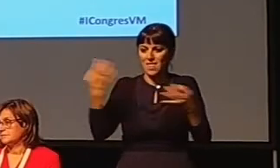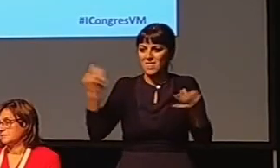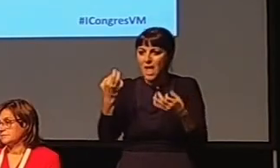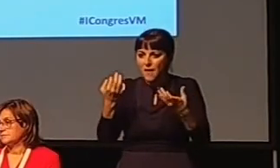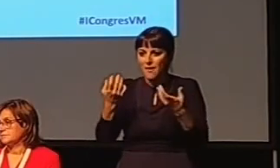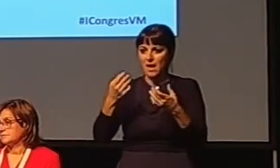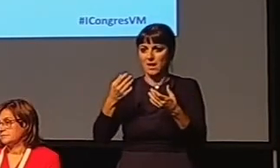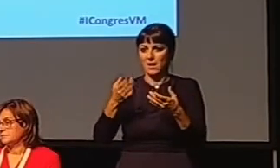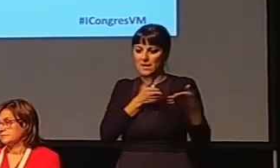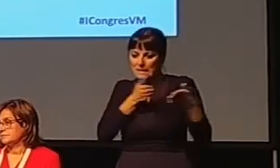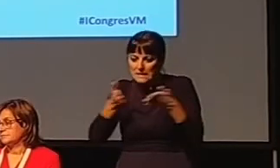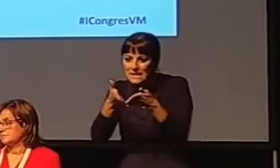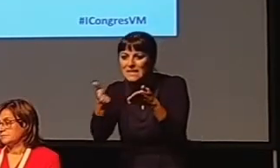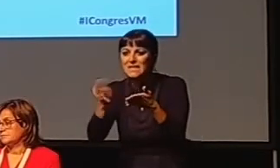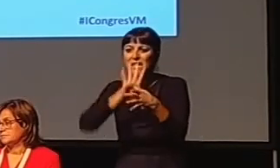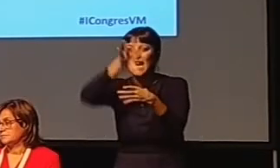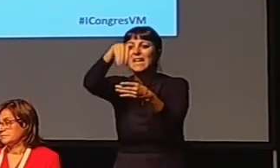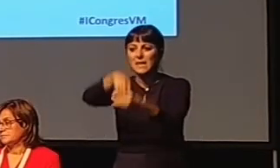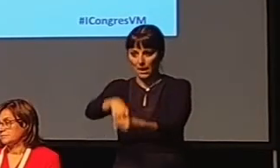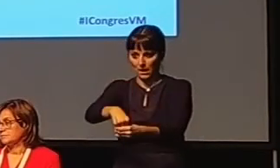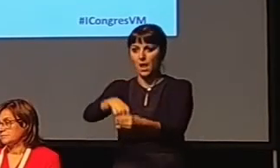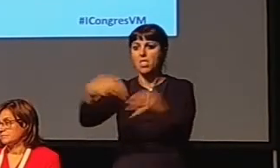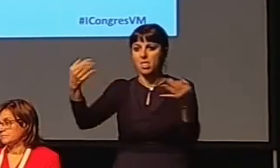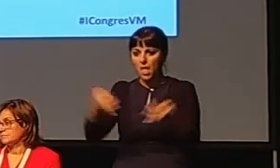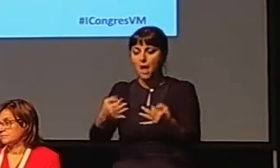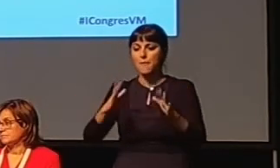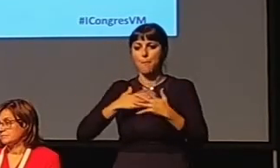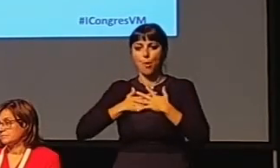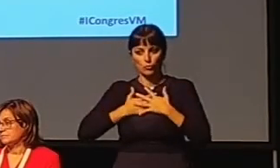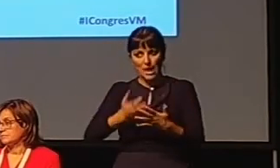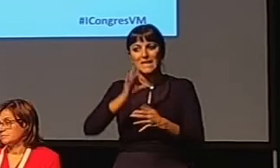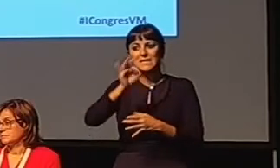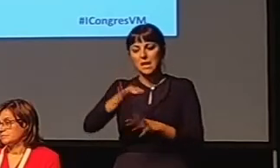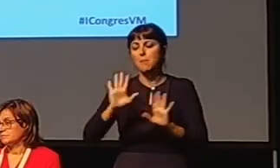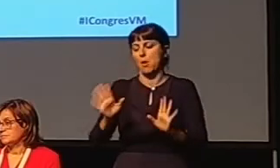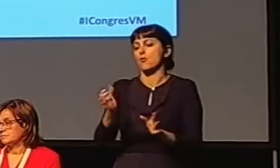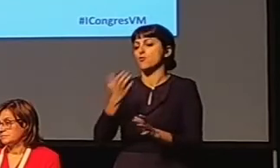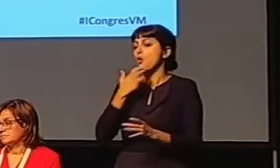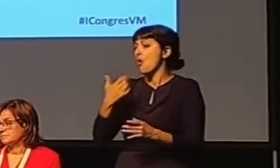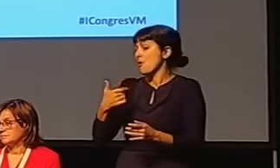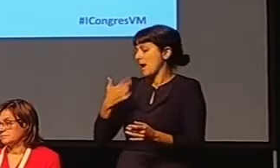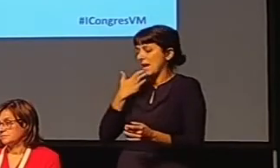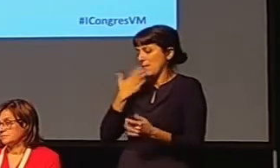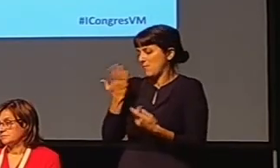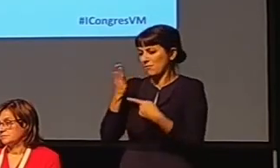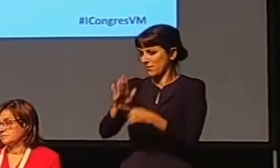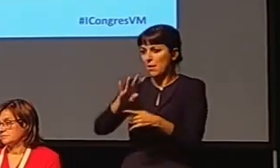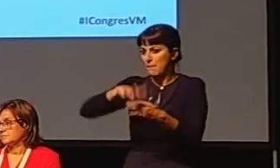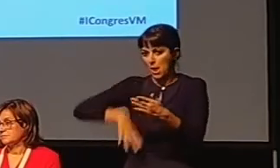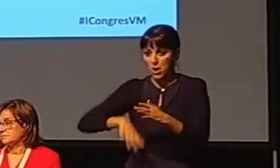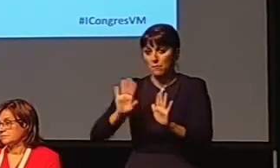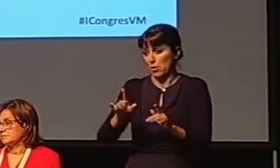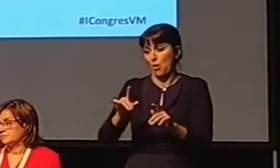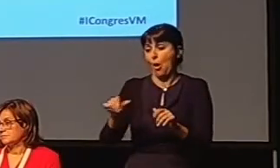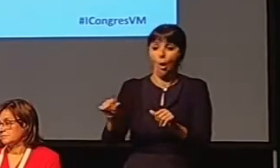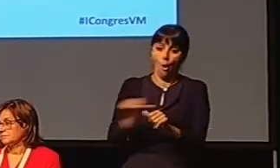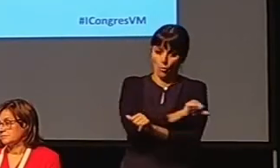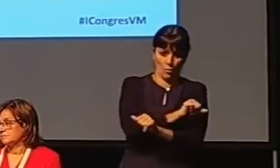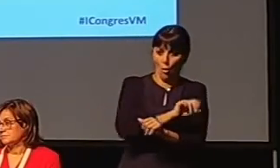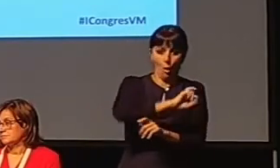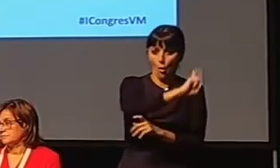del circuit, amb molt bona voluntat. Poso l'exemple de Barcelona perquè els altres exemples encara estan una mica a any